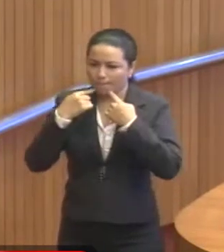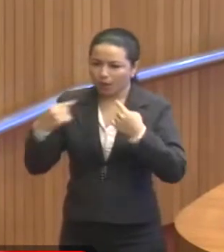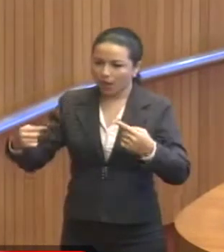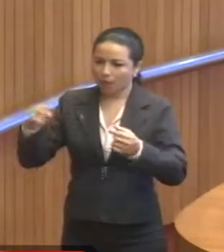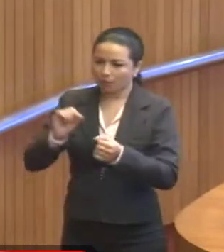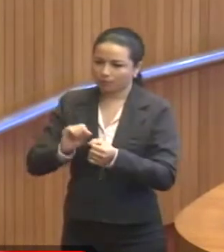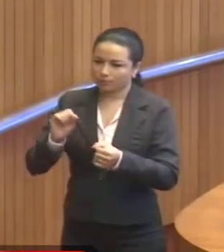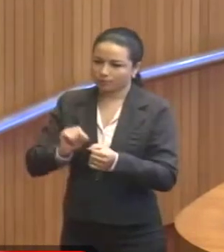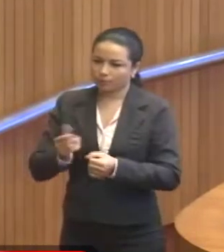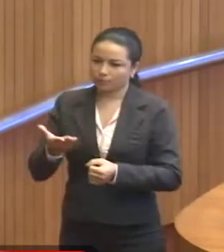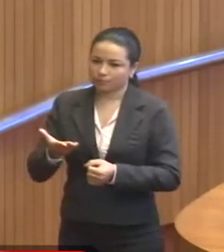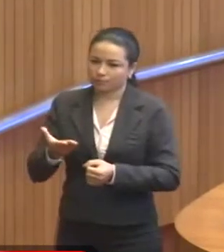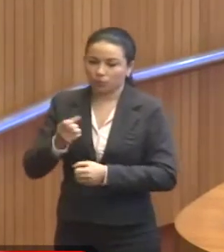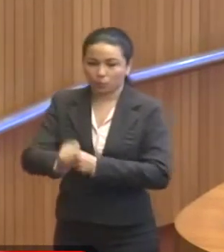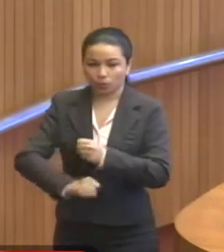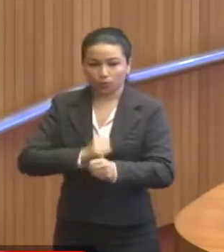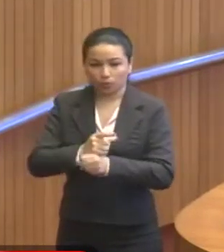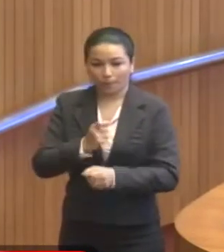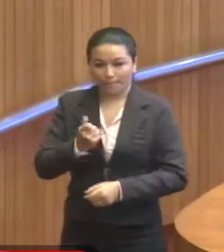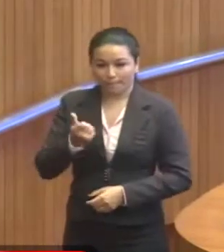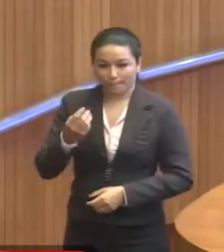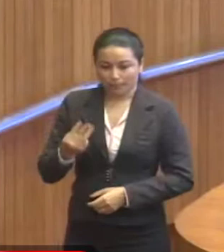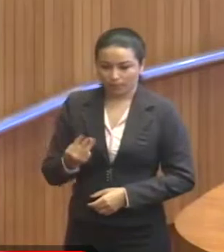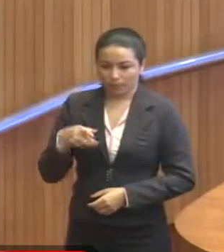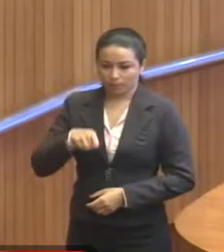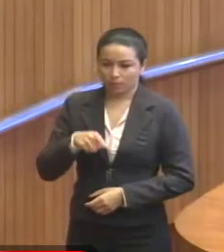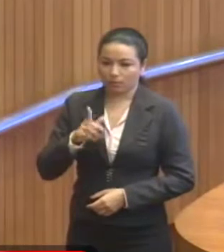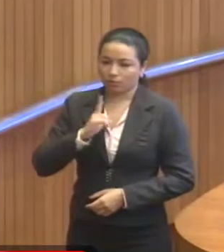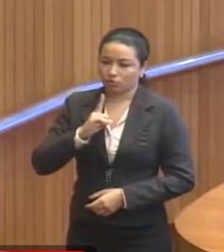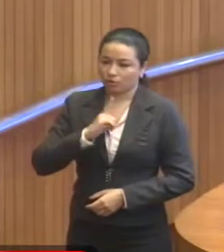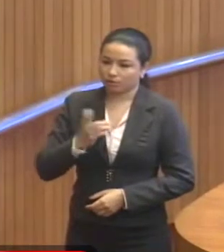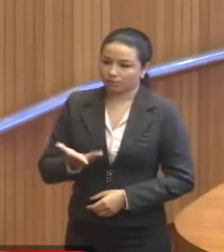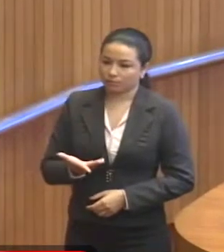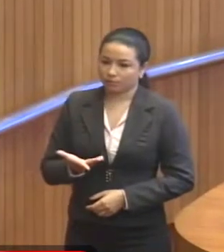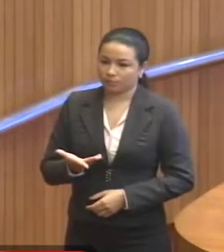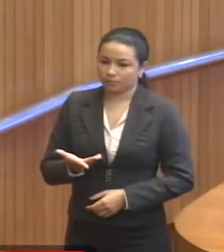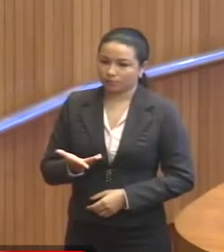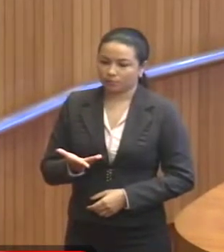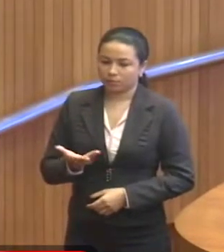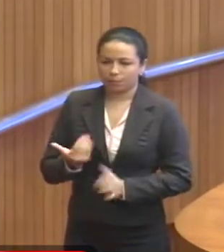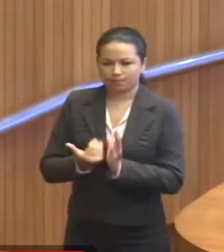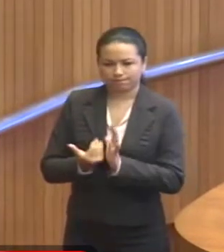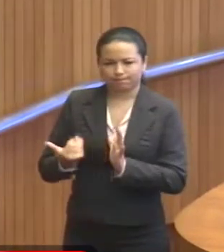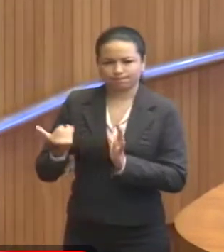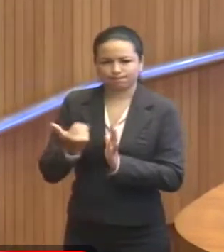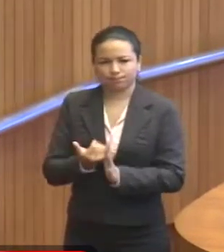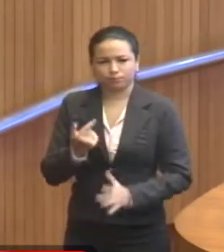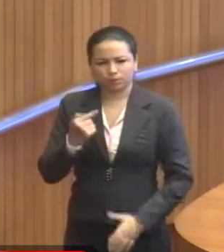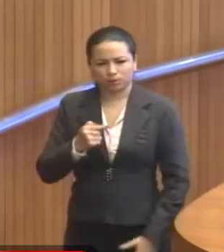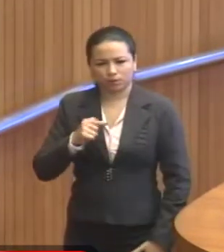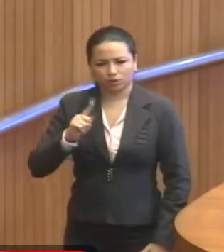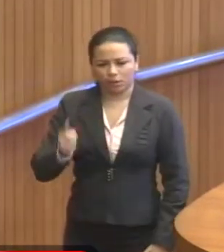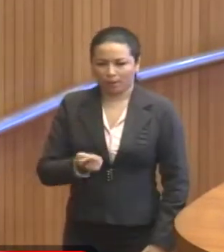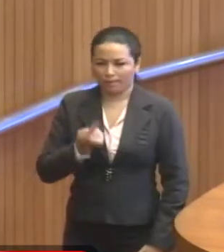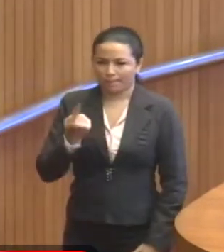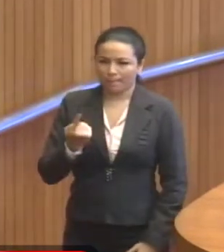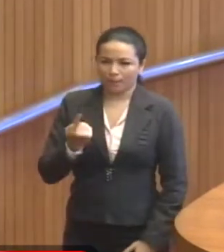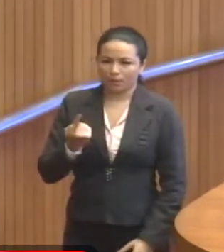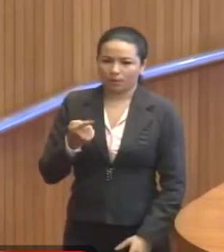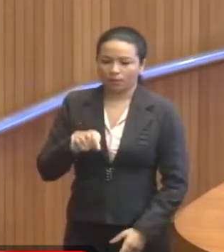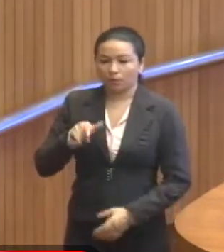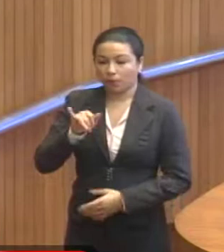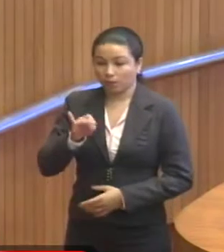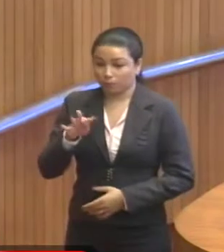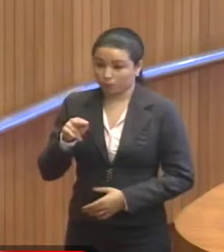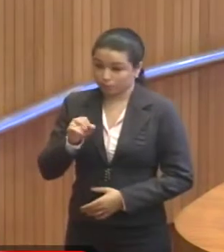denúncias feitas no ano de 2013, aí contabilizando mais de 7.000 autuações